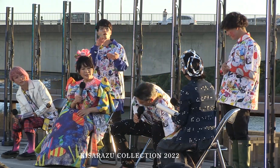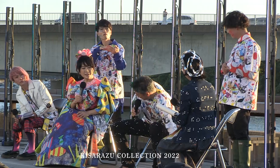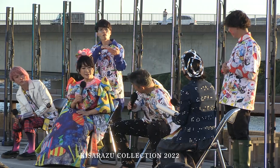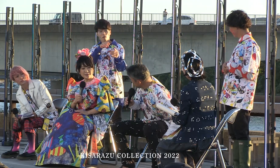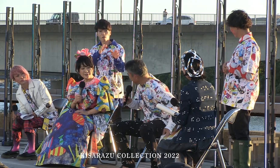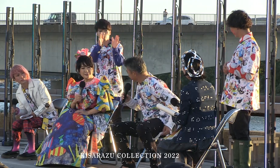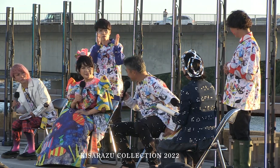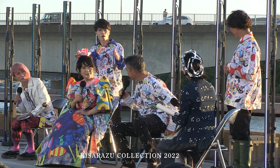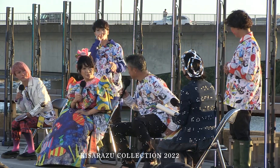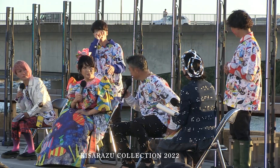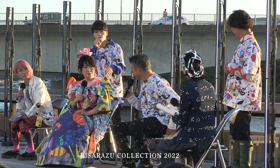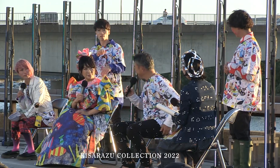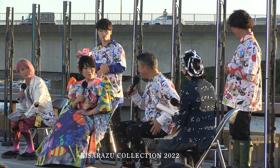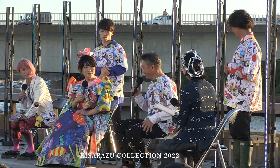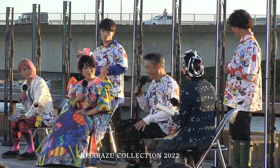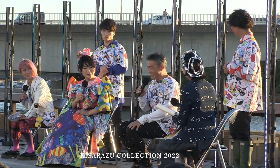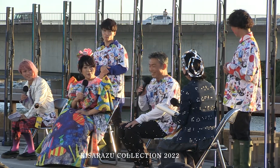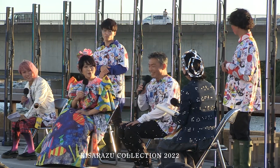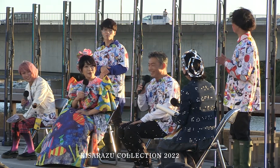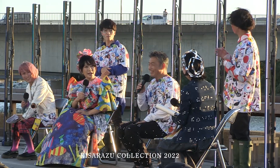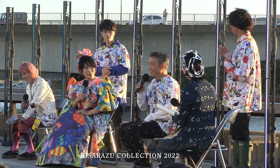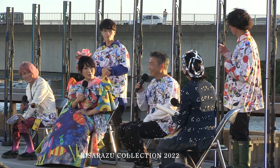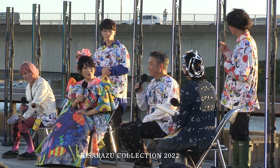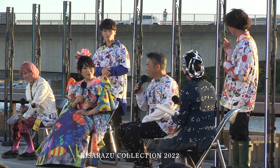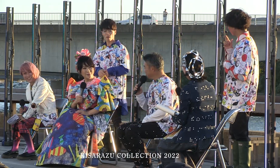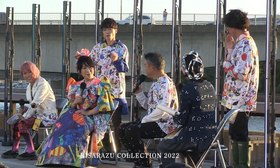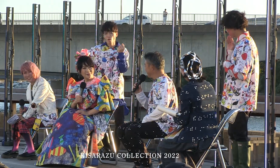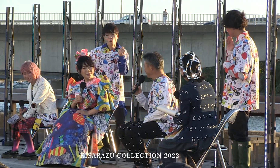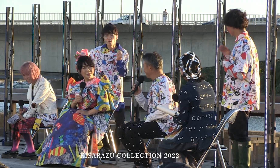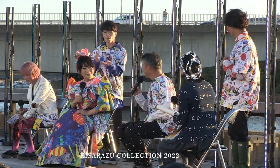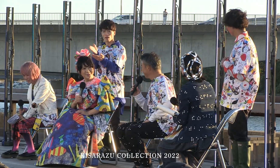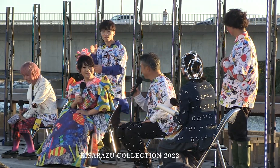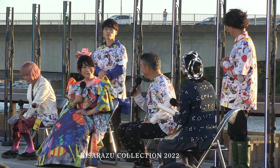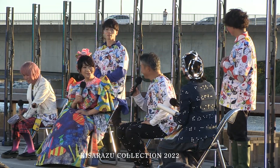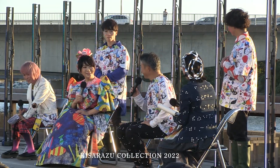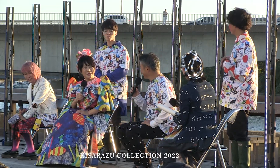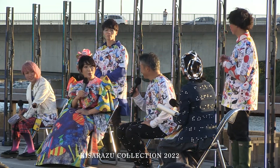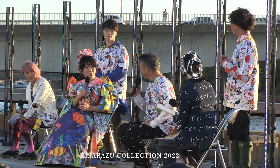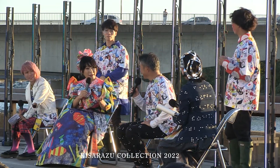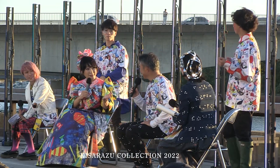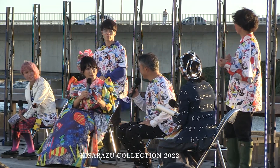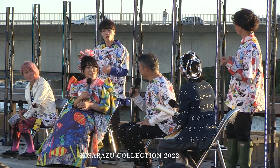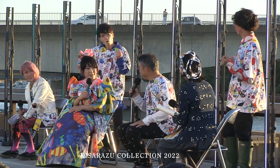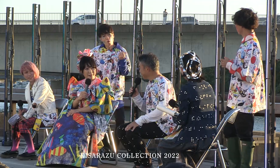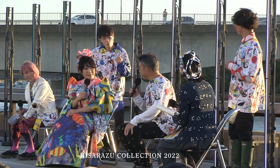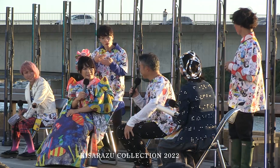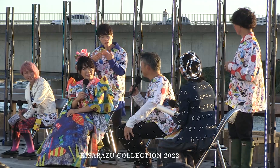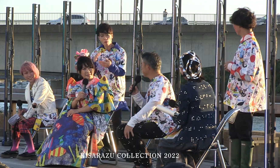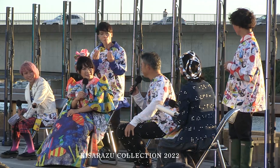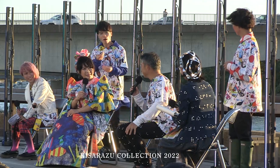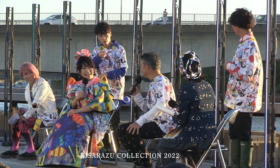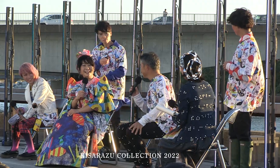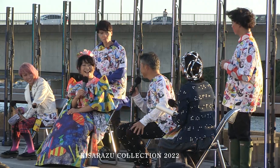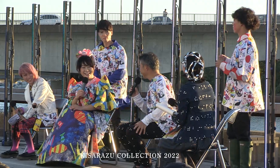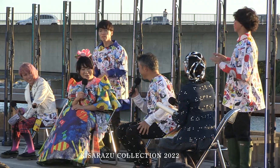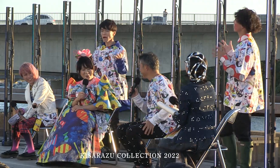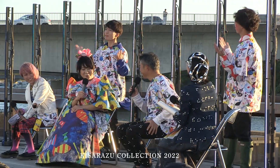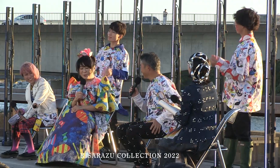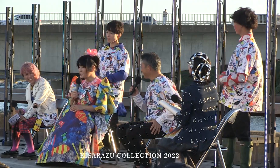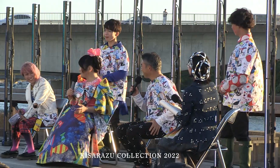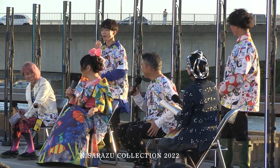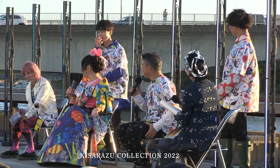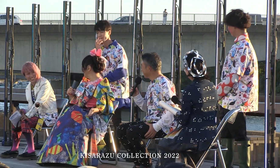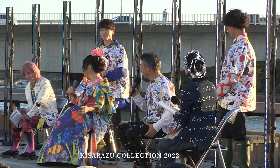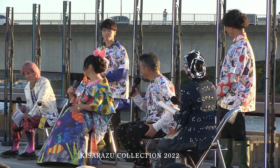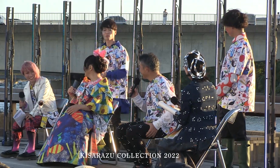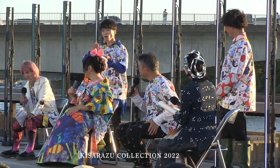いいです。 そうですか。 ロック系の、 ロック系の、 うん、 ロックはやってるんですか？ やってないです。